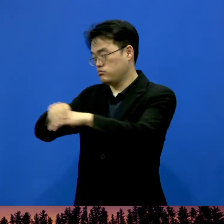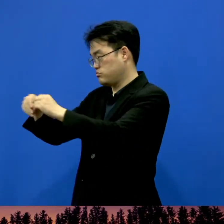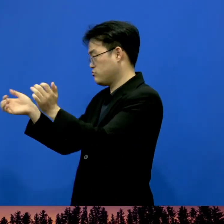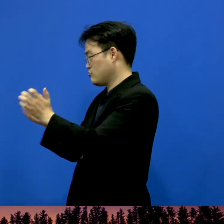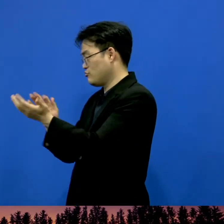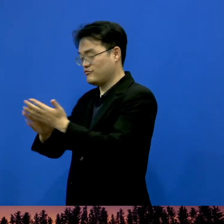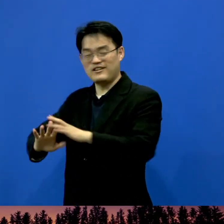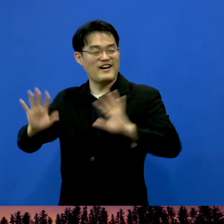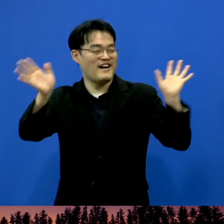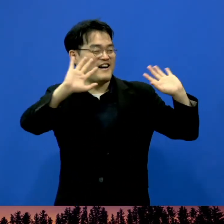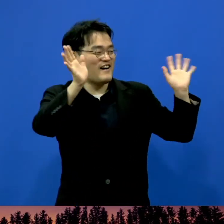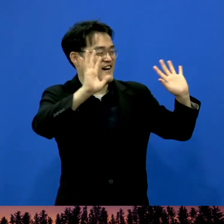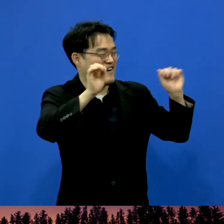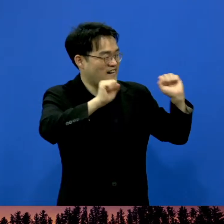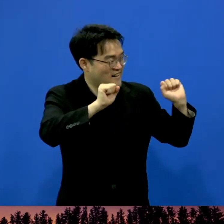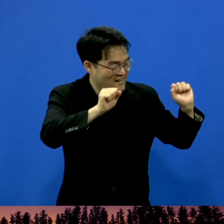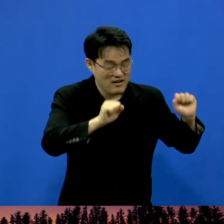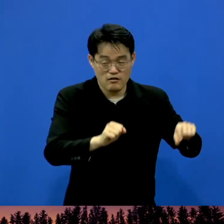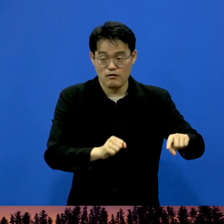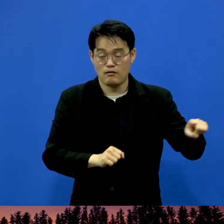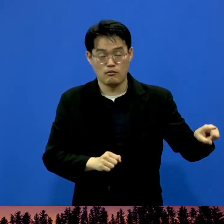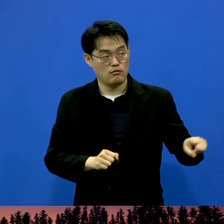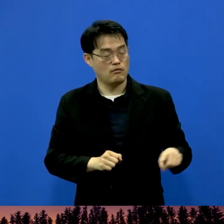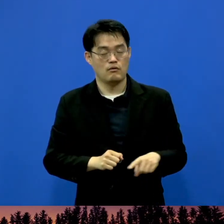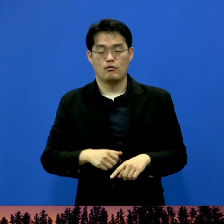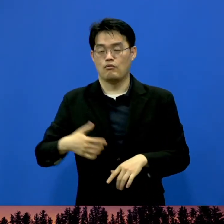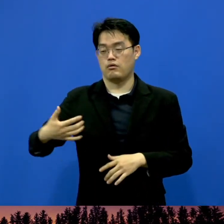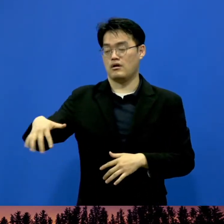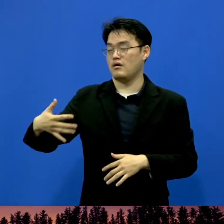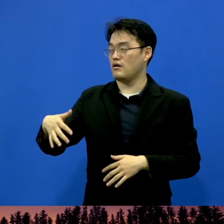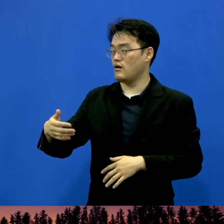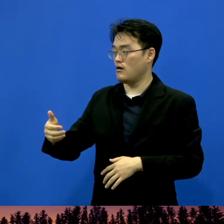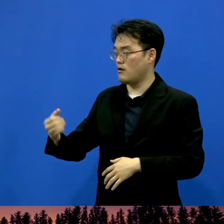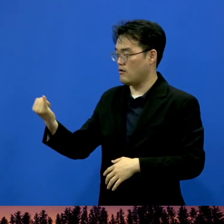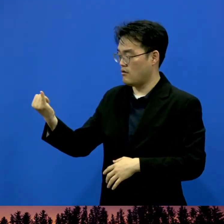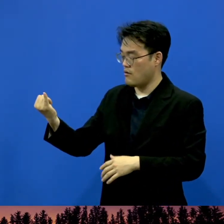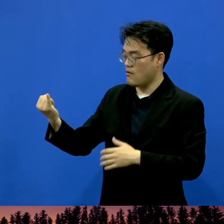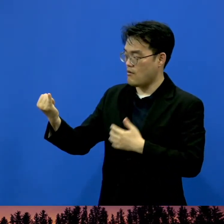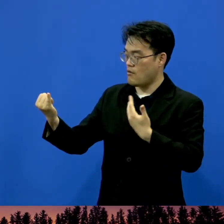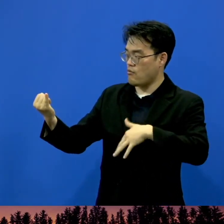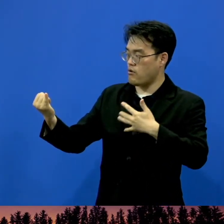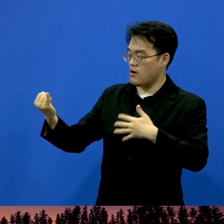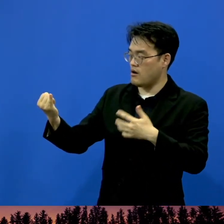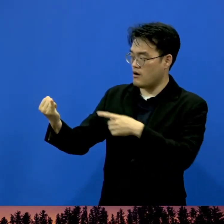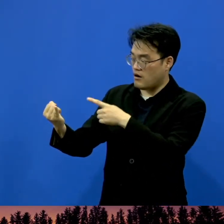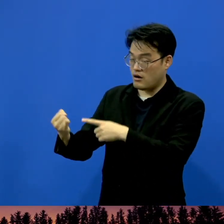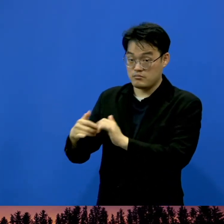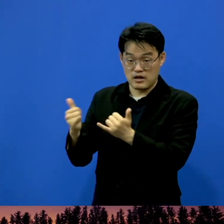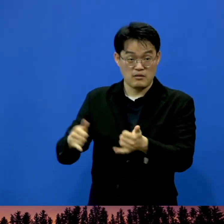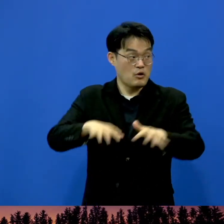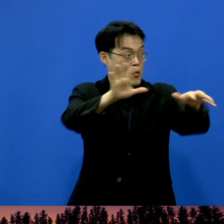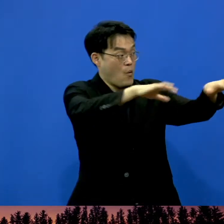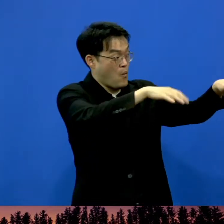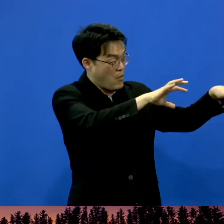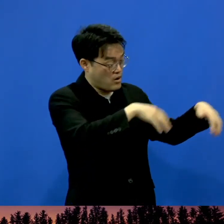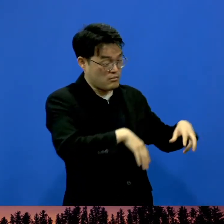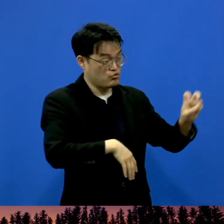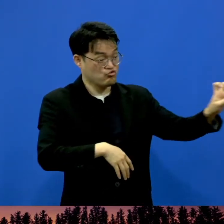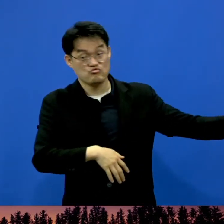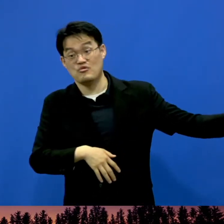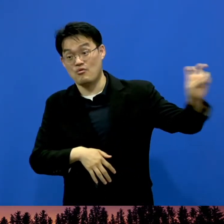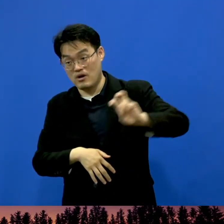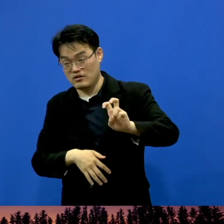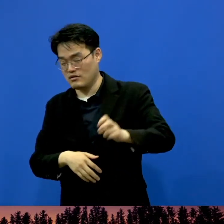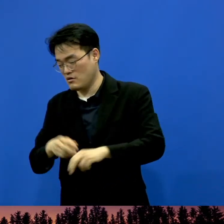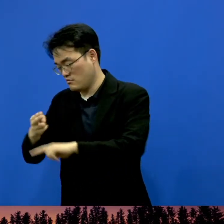빠이빠이 이러는 분이 계세요. 와, 대단한 분. 제가 아는 여자분이. 그분은 언제든지 손님 와도 돼. 한 20명